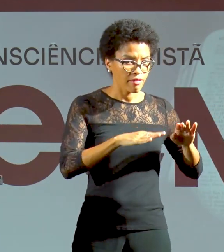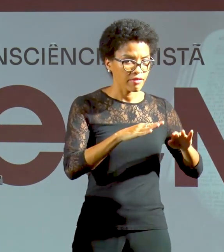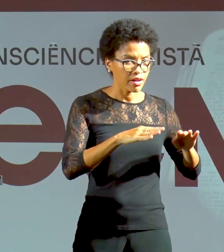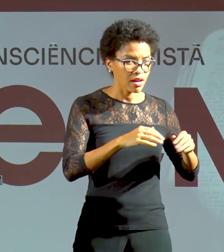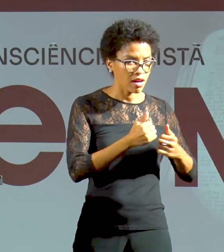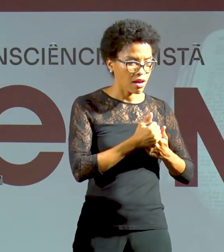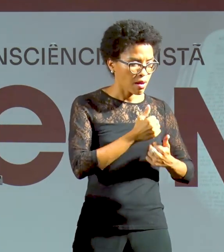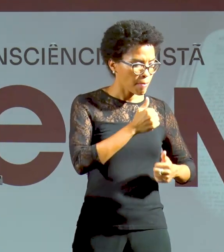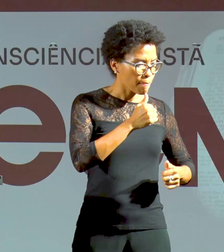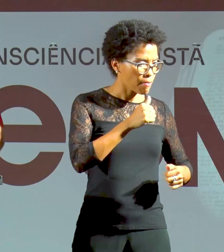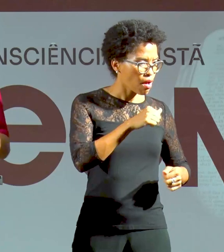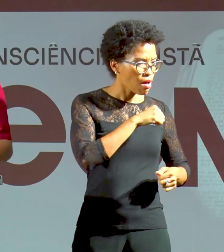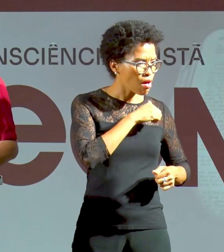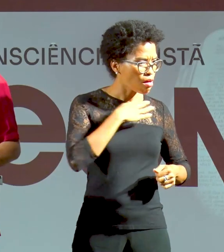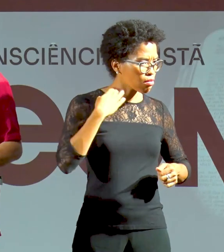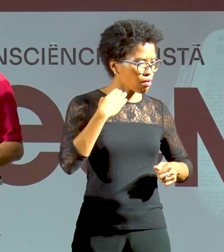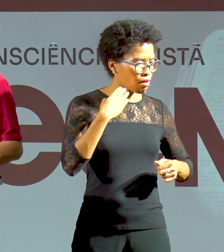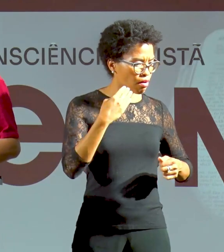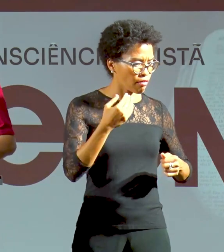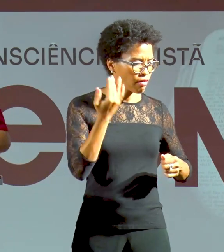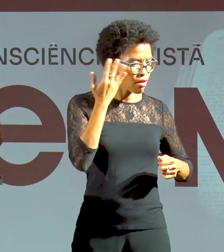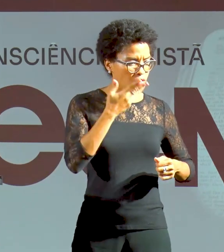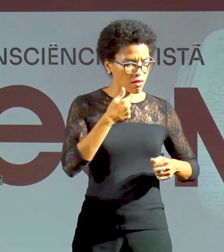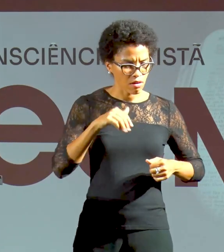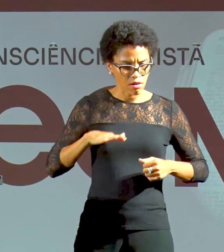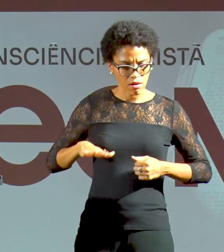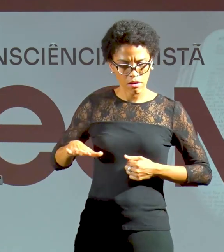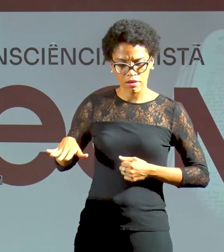inimigo do Senhor